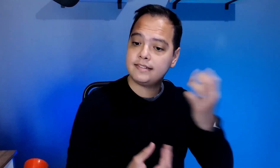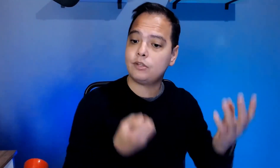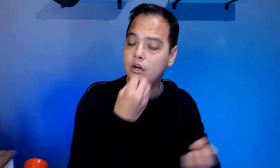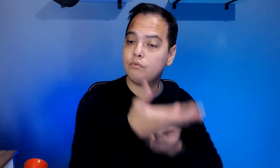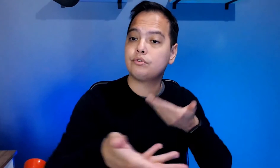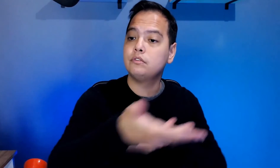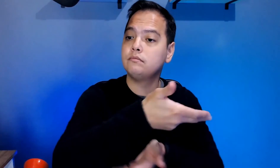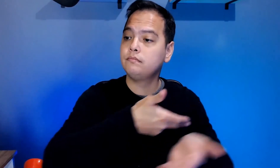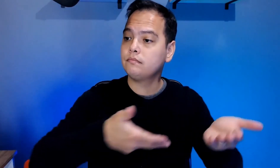com o surdo.